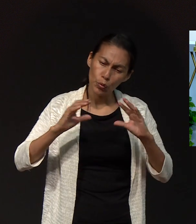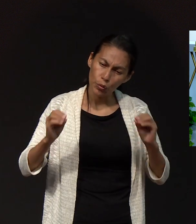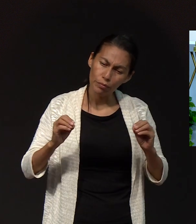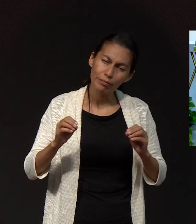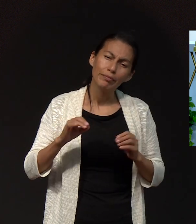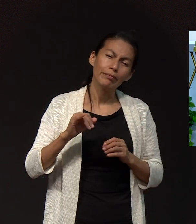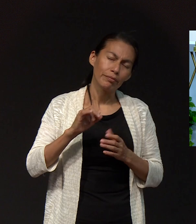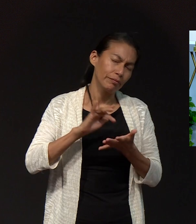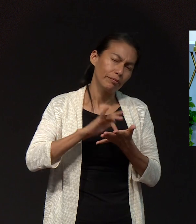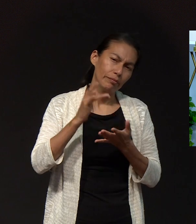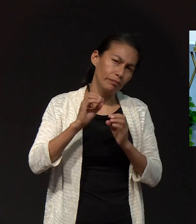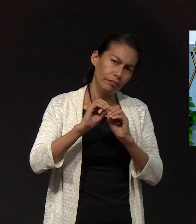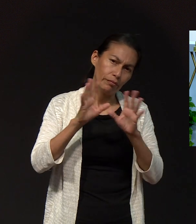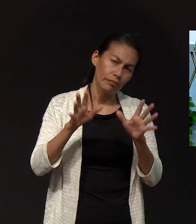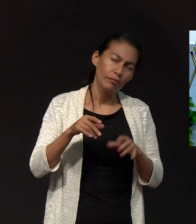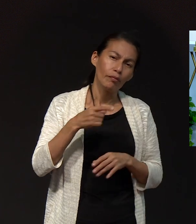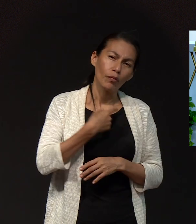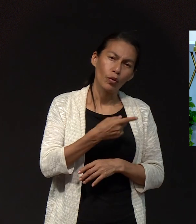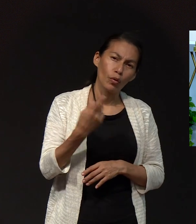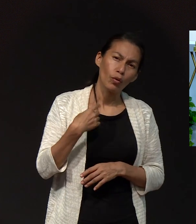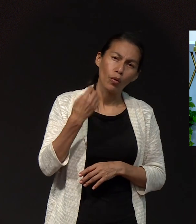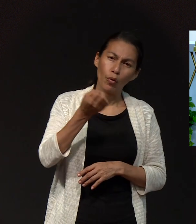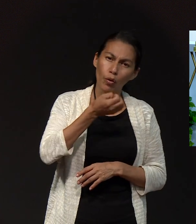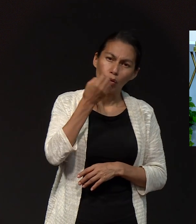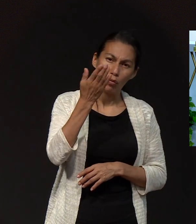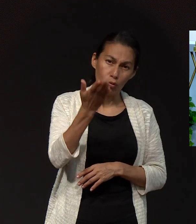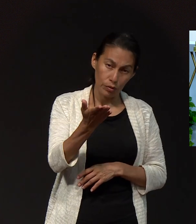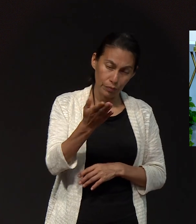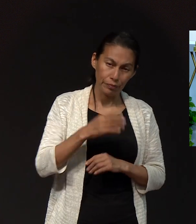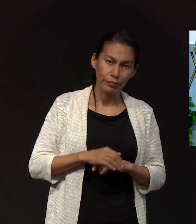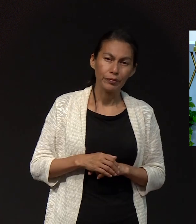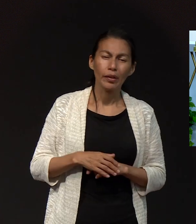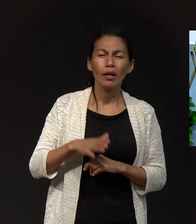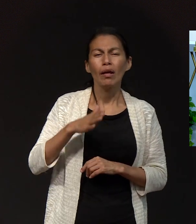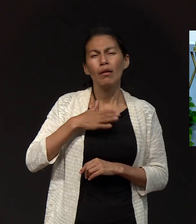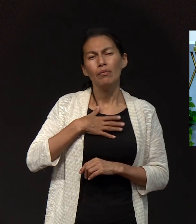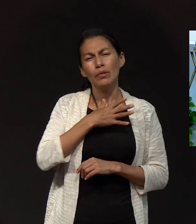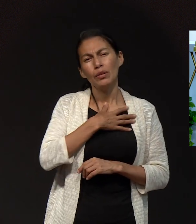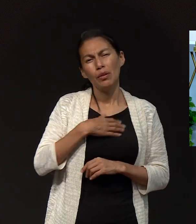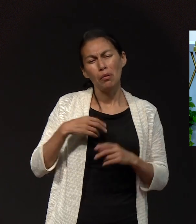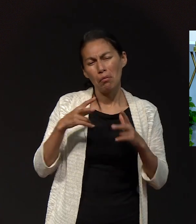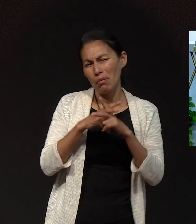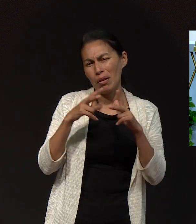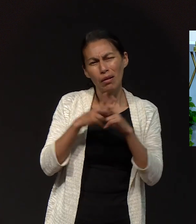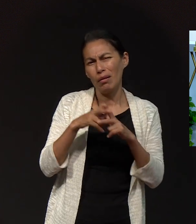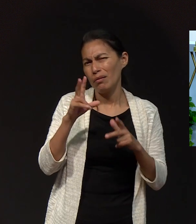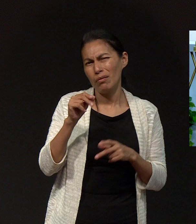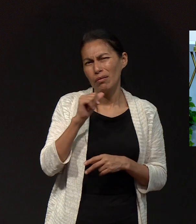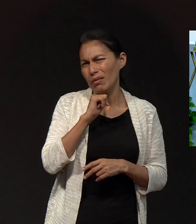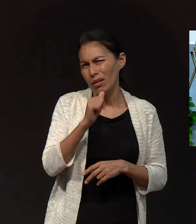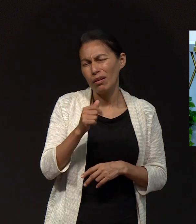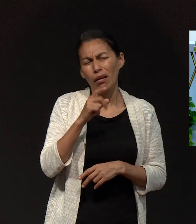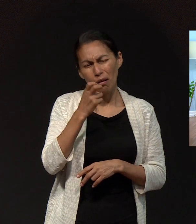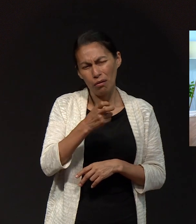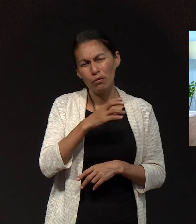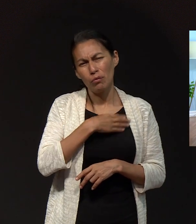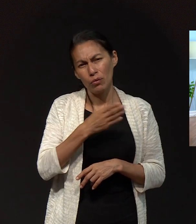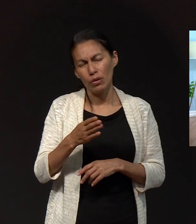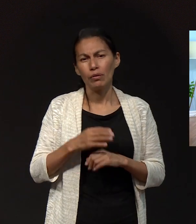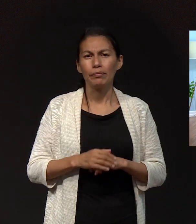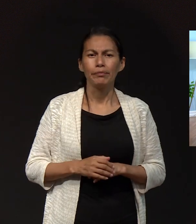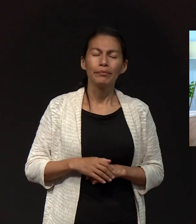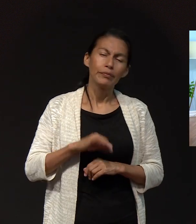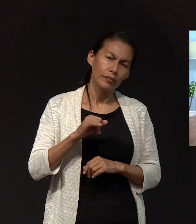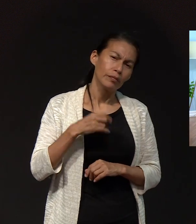ti Ángela Y no te vamos a olvidar Y por mis hijos Que Dios Les haga buenos Que ya no peleen Amén